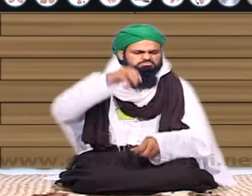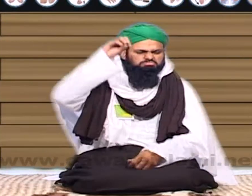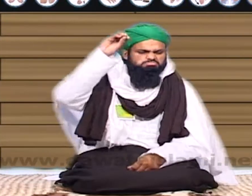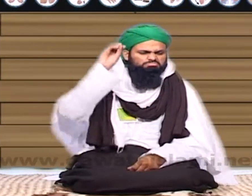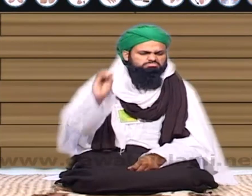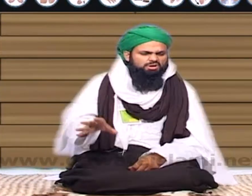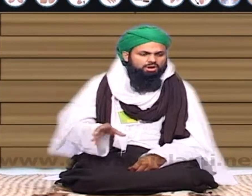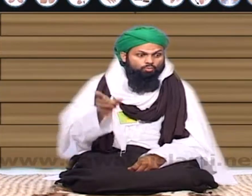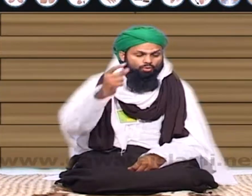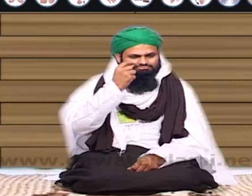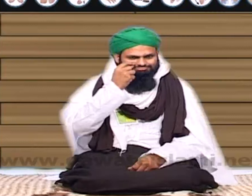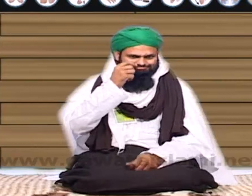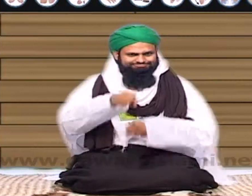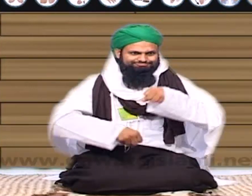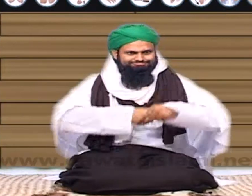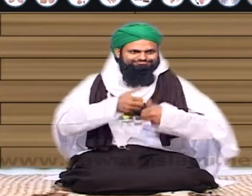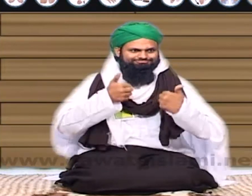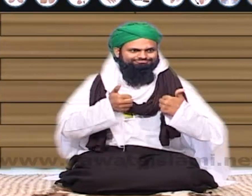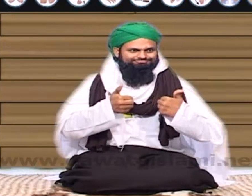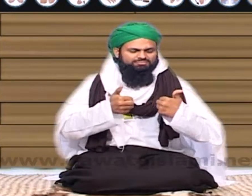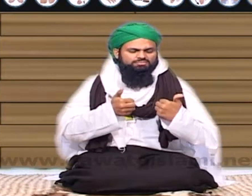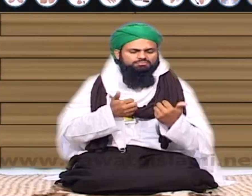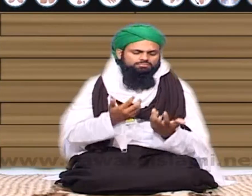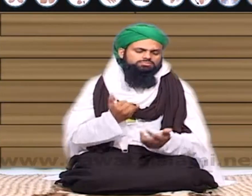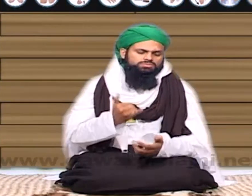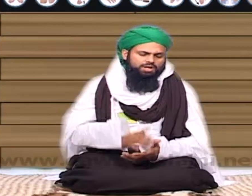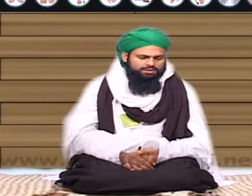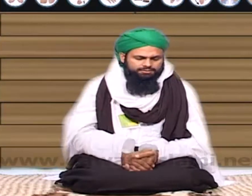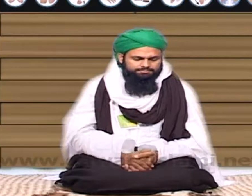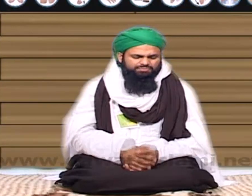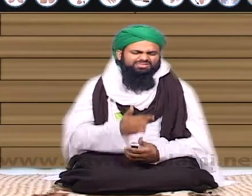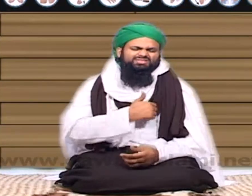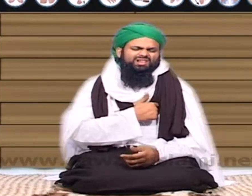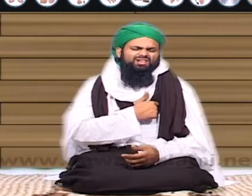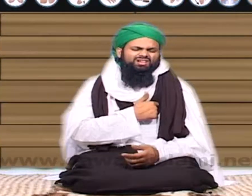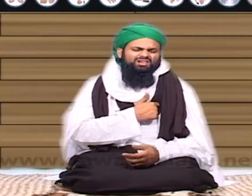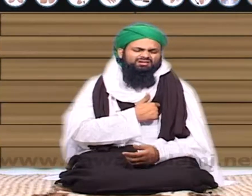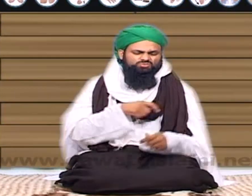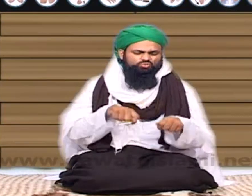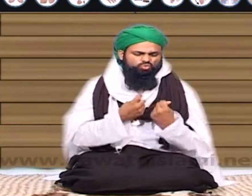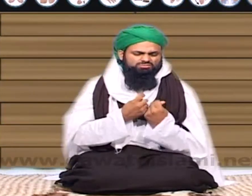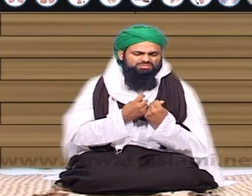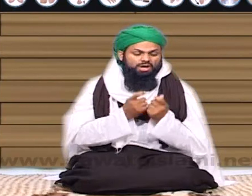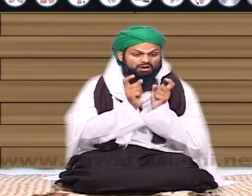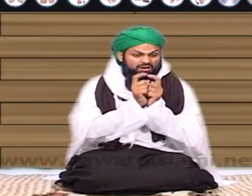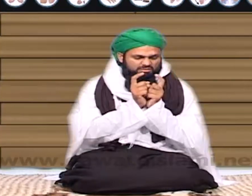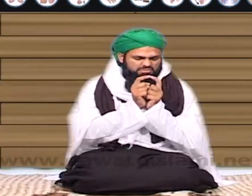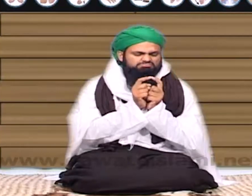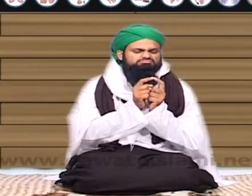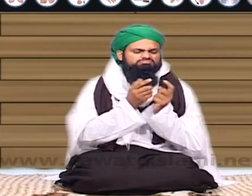کہتے ہیں کھچڑ، اور وہ اپنی سائیکل کو اچھی سمجھتا ہو. تو اس طرح مطلب ہے کہ دل دکھ جاتا ہے اور غیبت سرزد